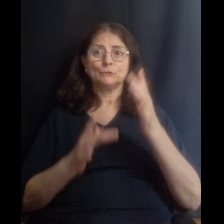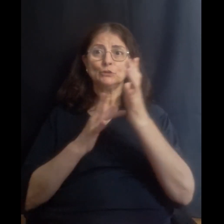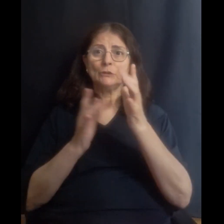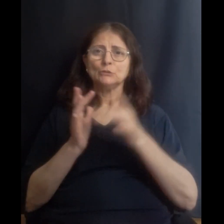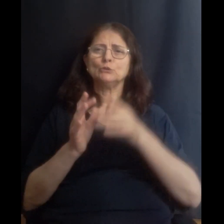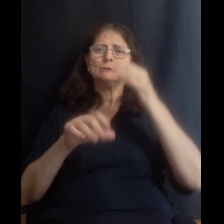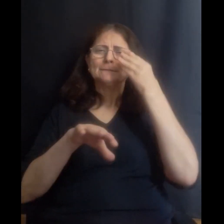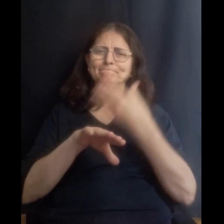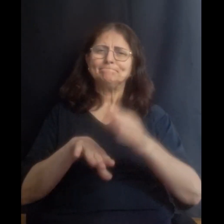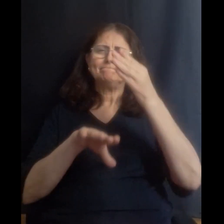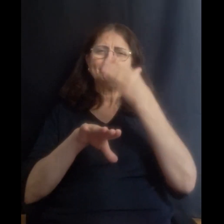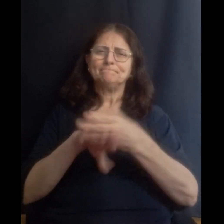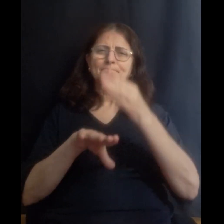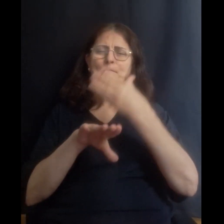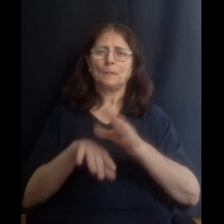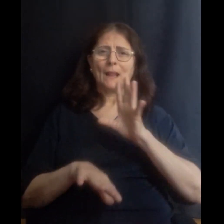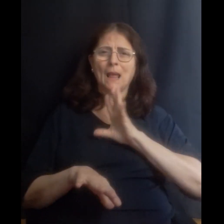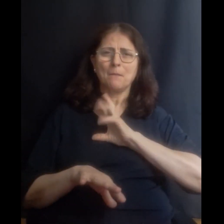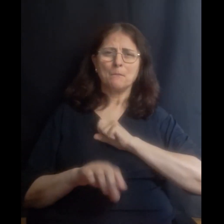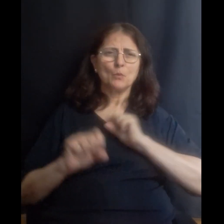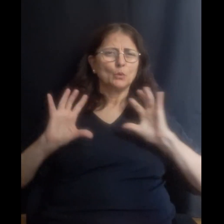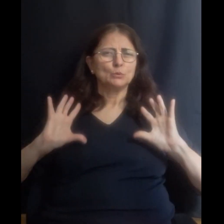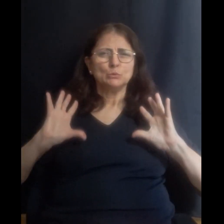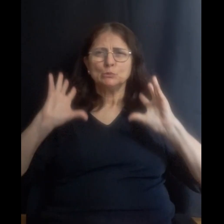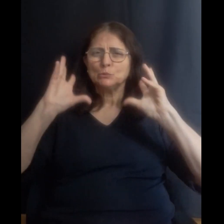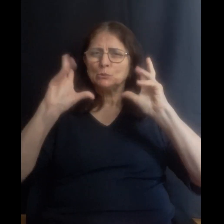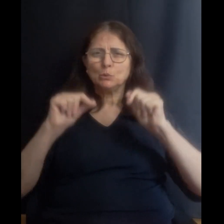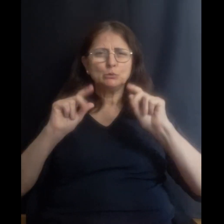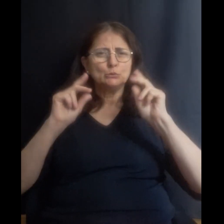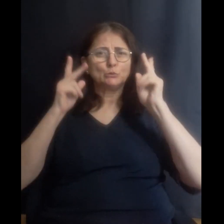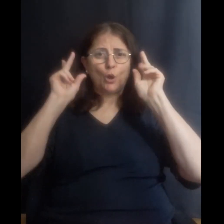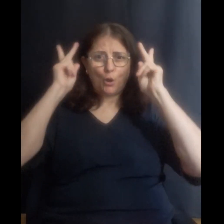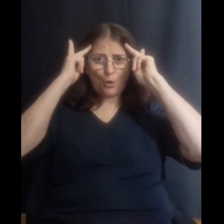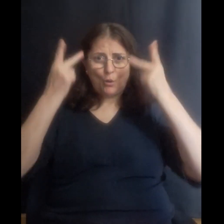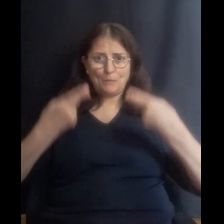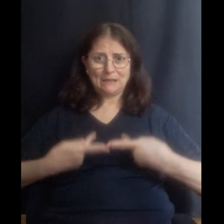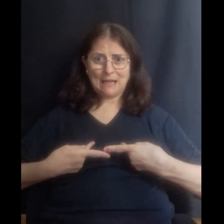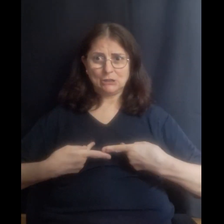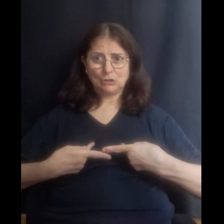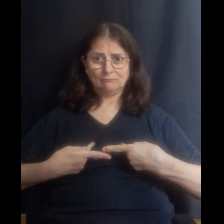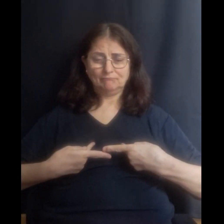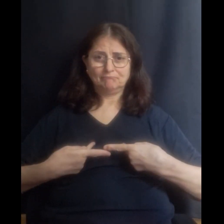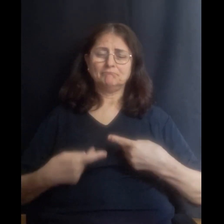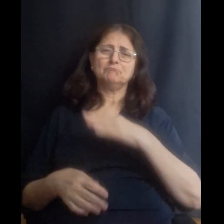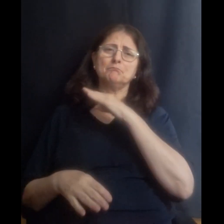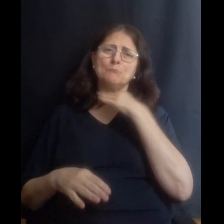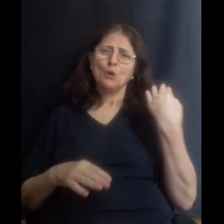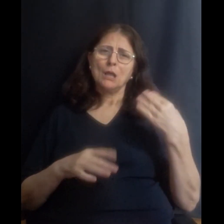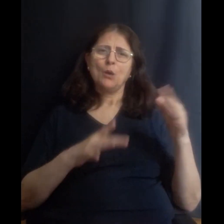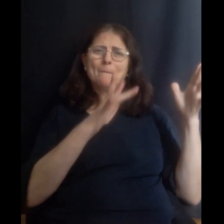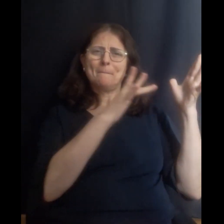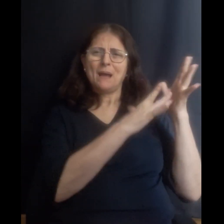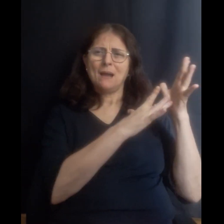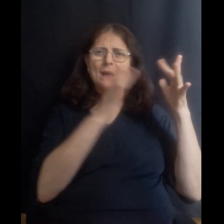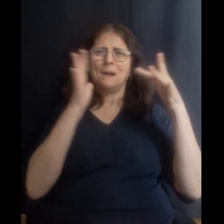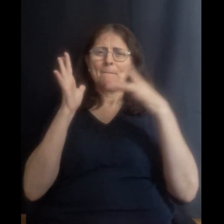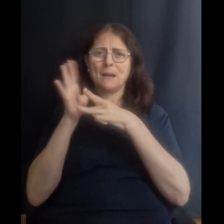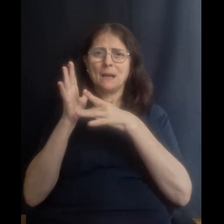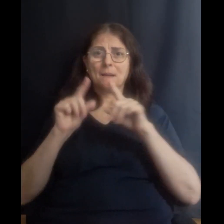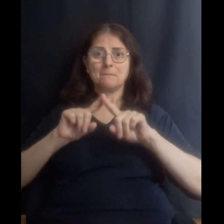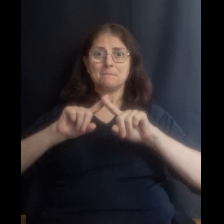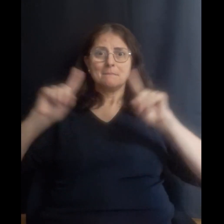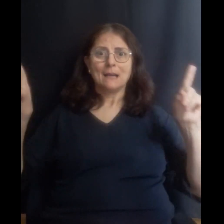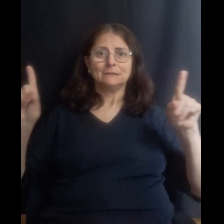Jesus exercitou o amor fraternal por todos os homens. Morreu crucificado,